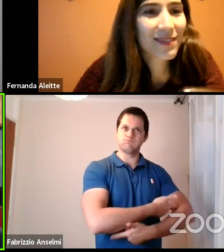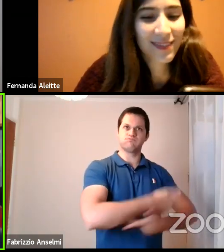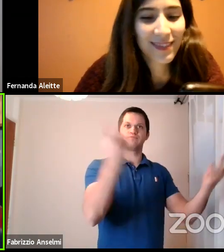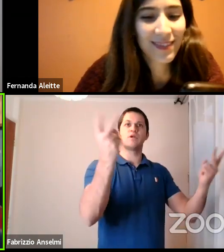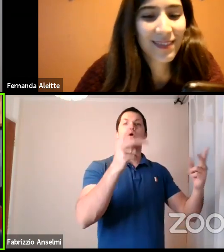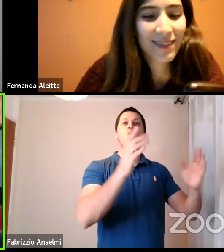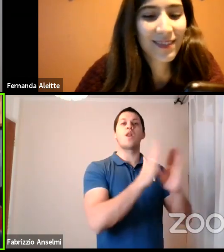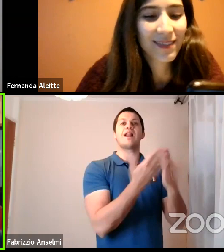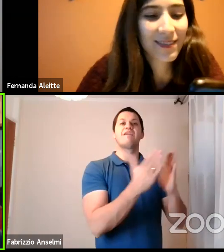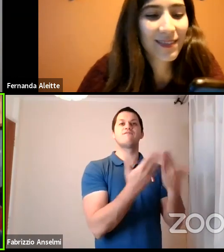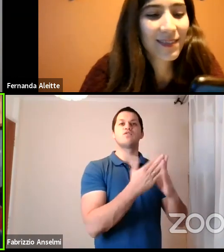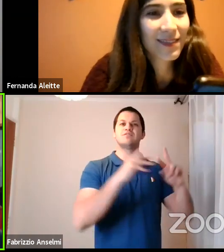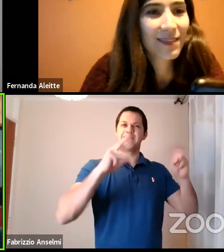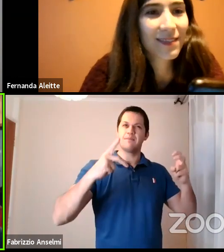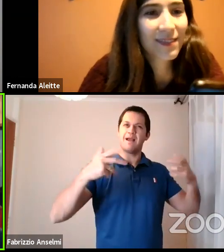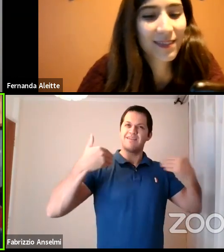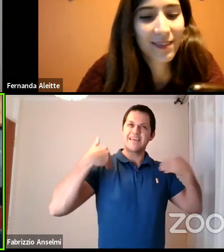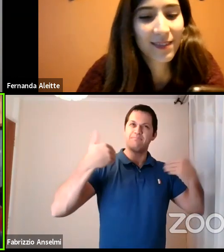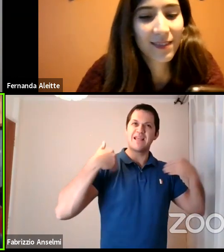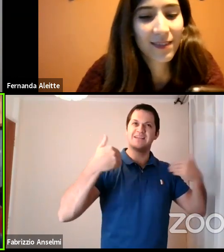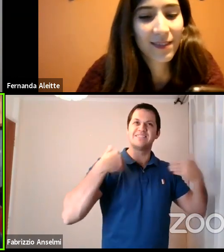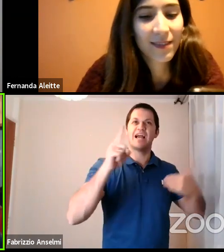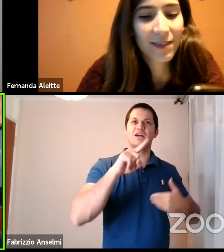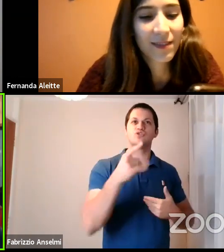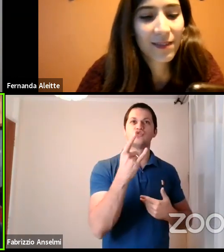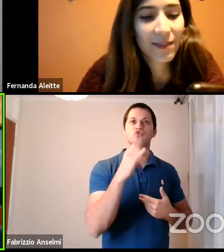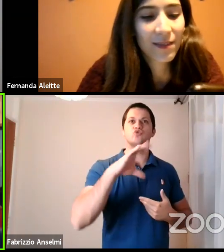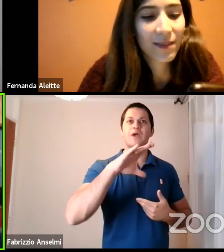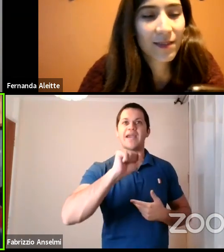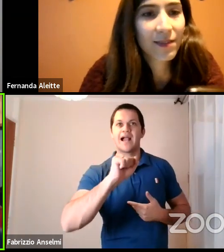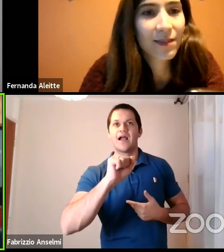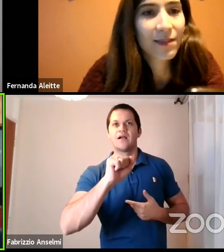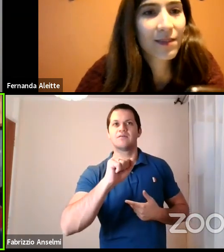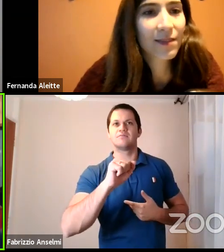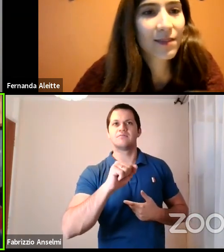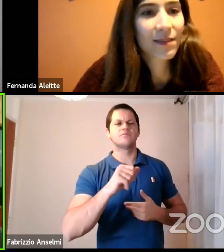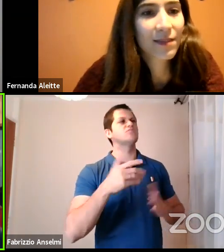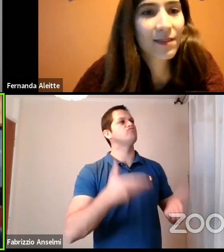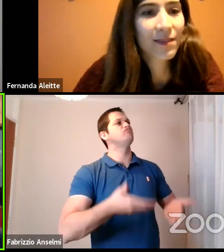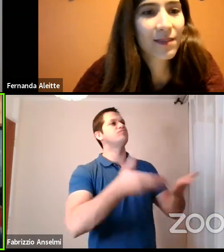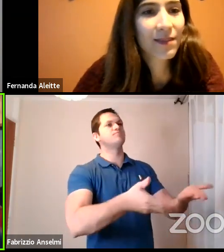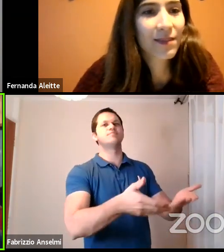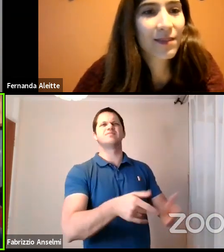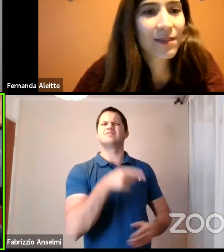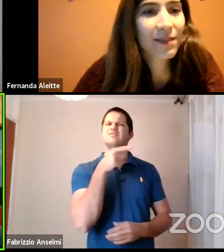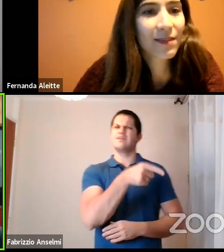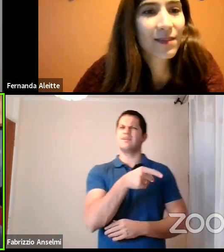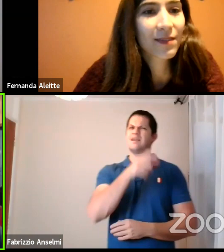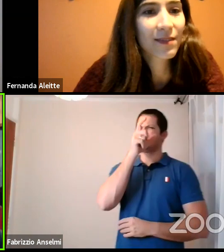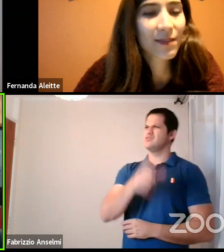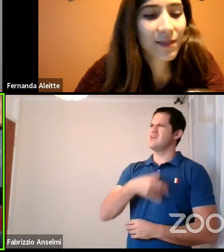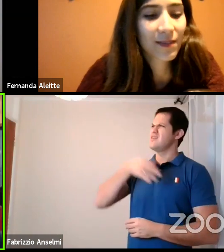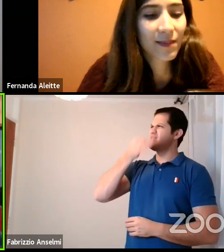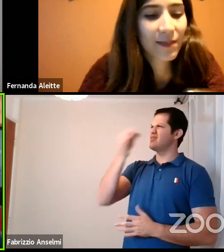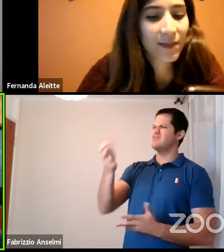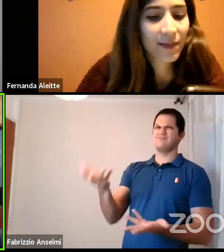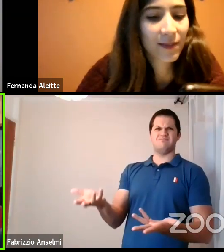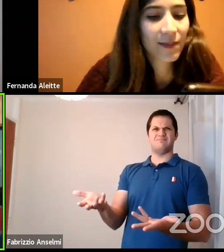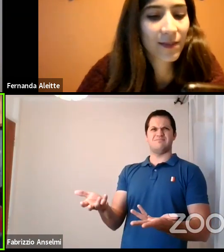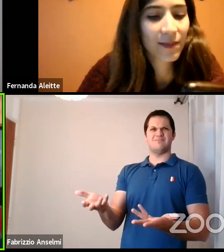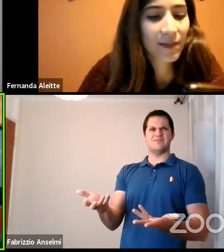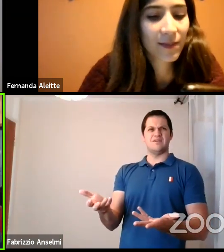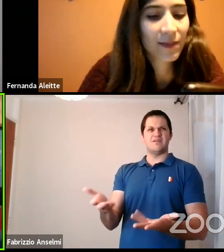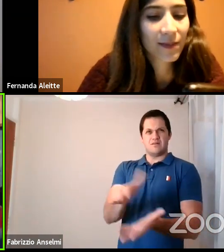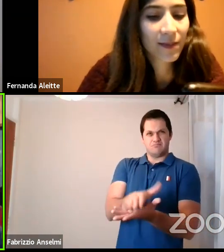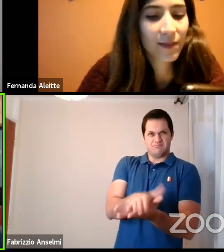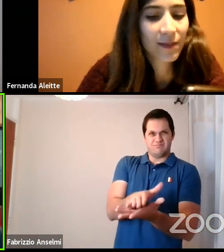Pero le dijeron que una técnica no podía estar asociada a un país, ¿ya? No, que Suecia, ¿por qué? Que no fuera asociado al